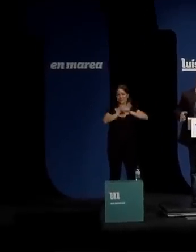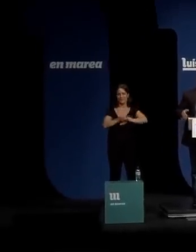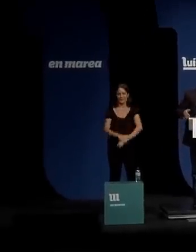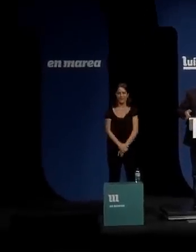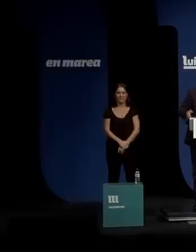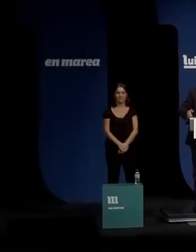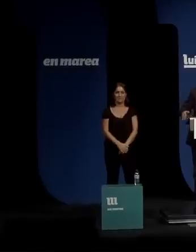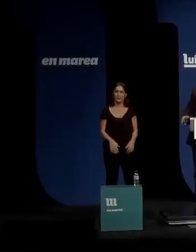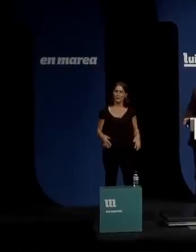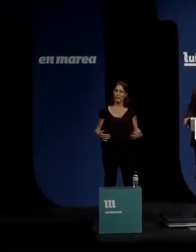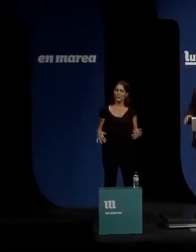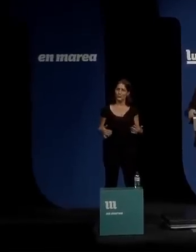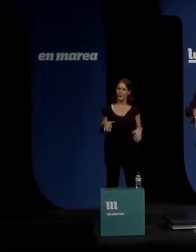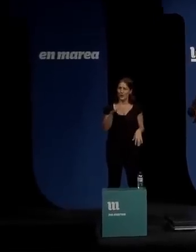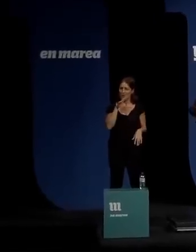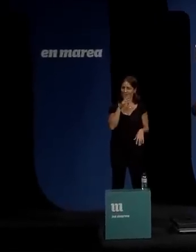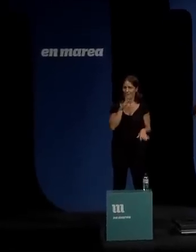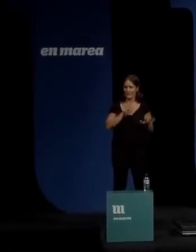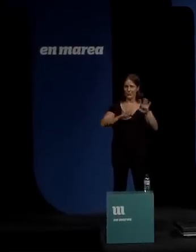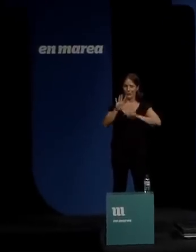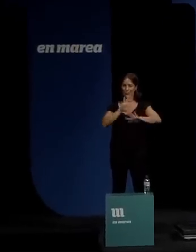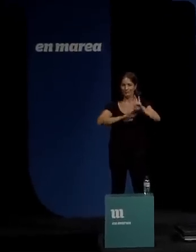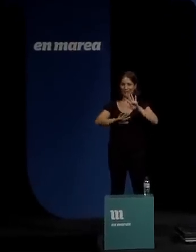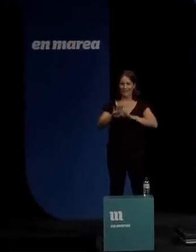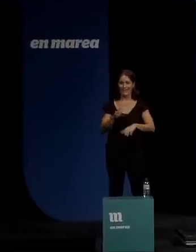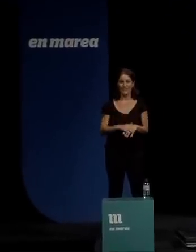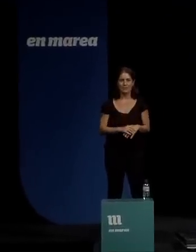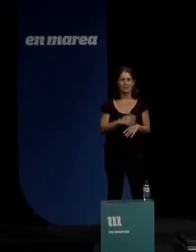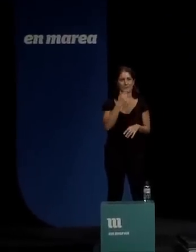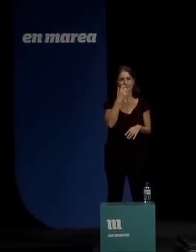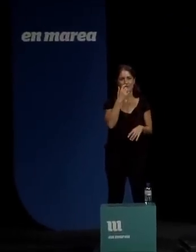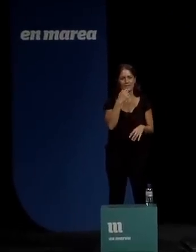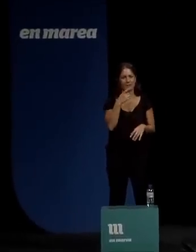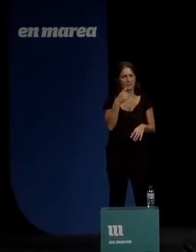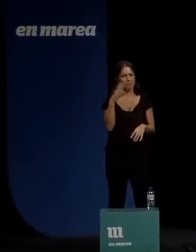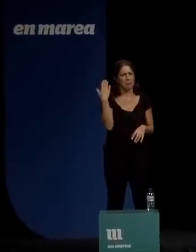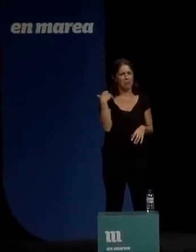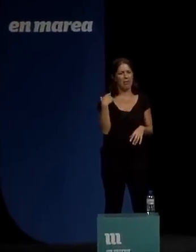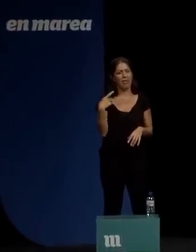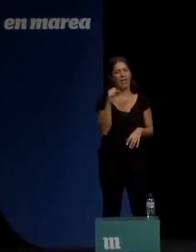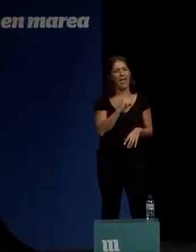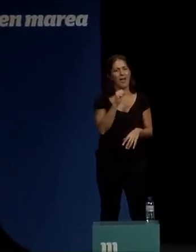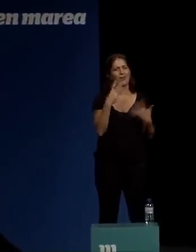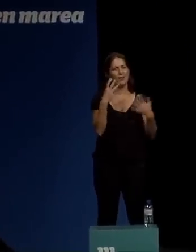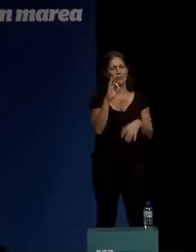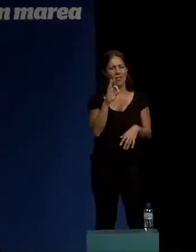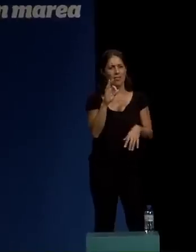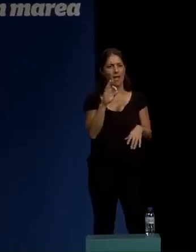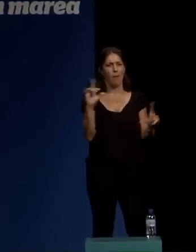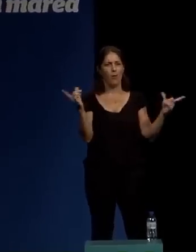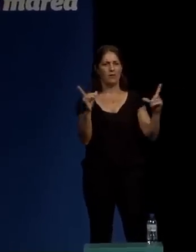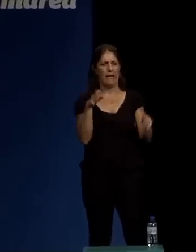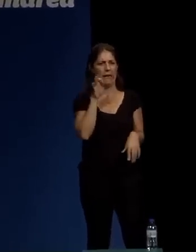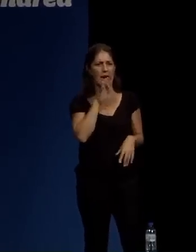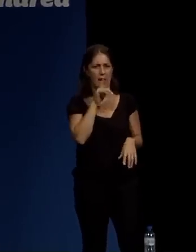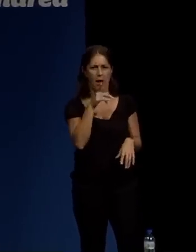Esta cousa complicada. Decían acordáisvos, nos anos 80, esa serie da Galega, cando a Galega